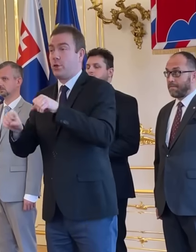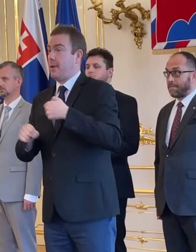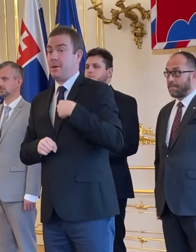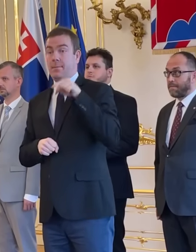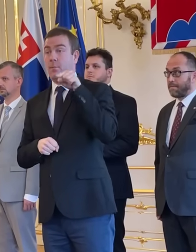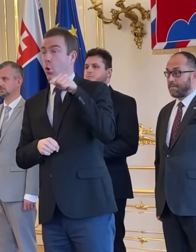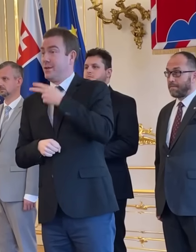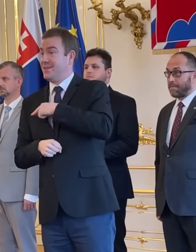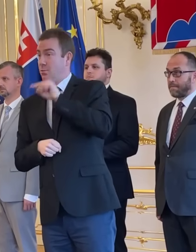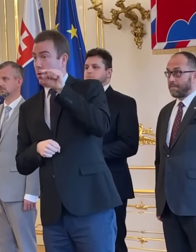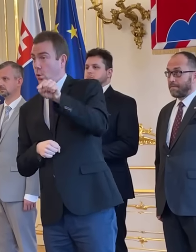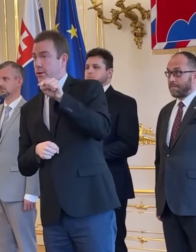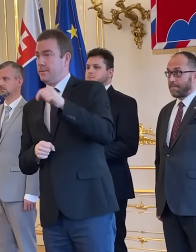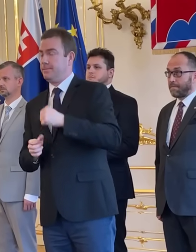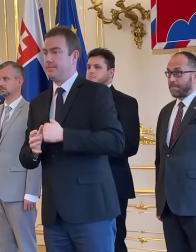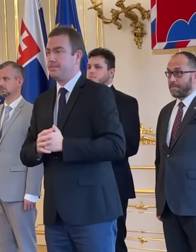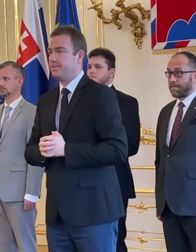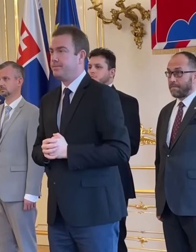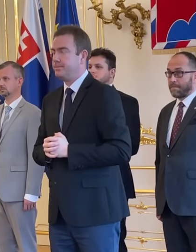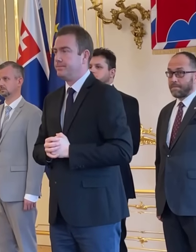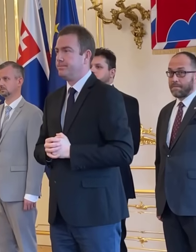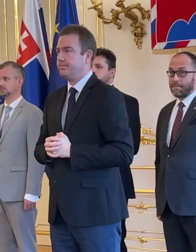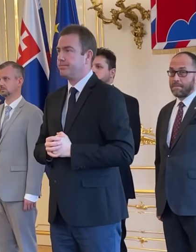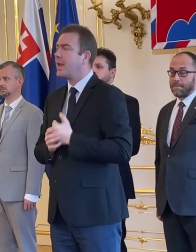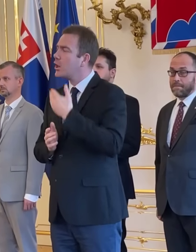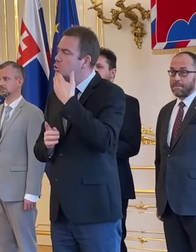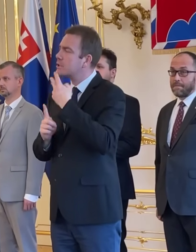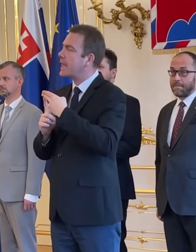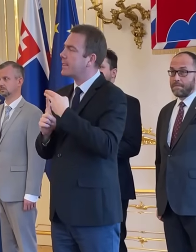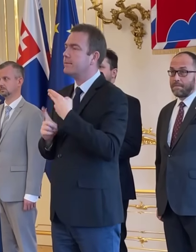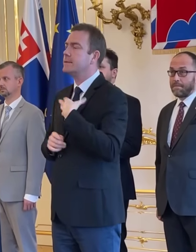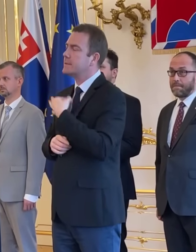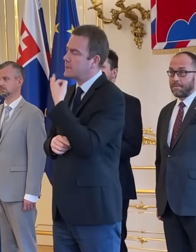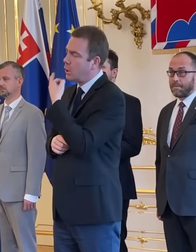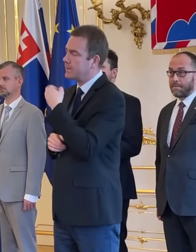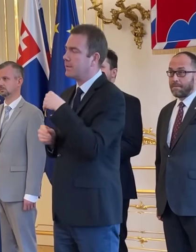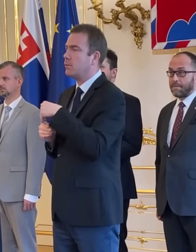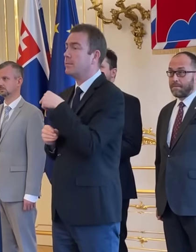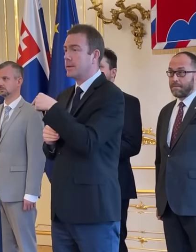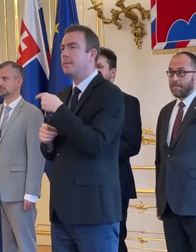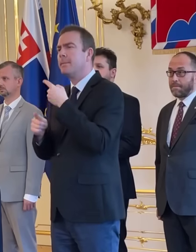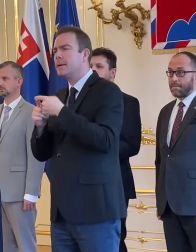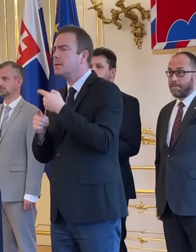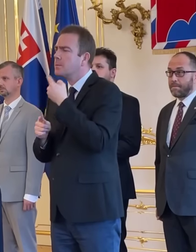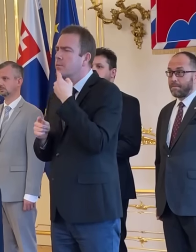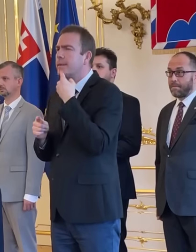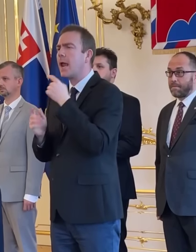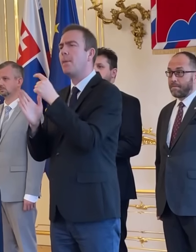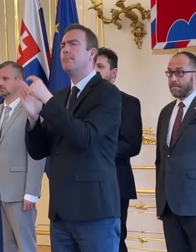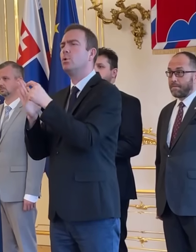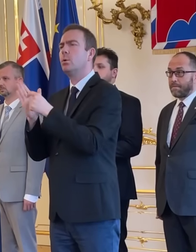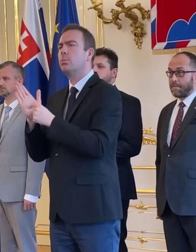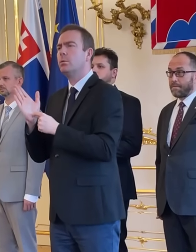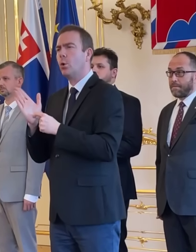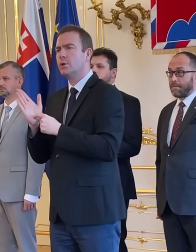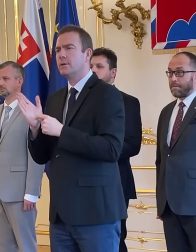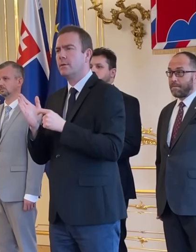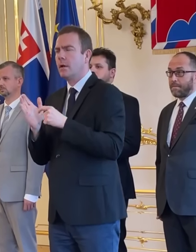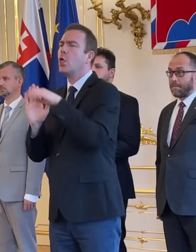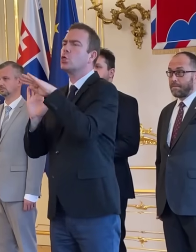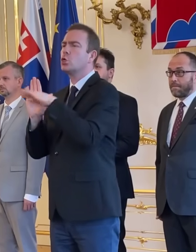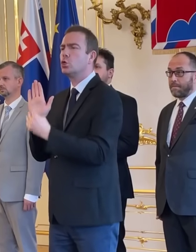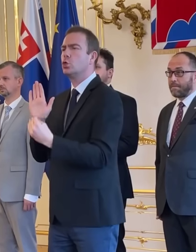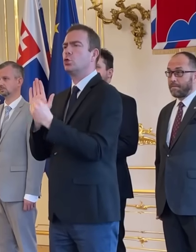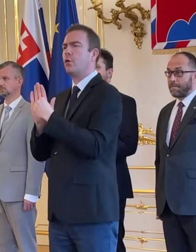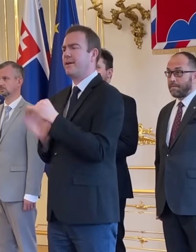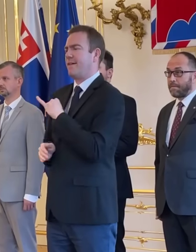ich zodpovednosť. Jan Šilhaň, Česká televize, vy jste zmínila některé konkrétní body, které vám vadí, ať už je to zkrácené konání, případně